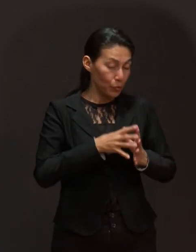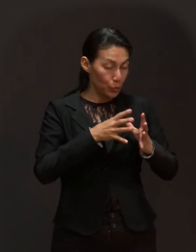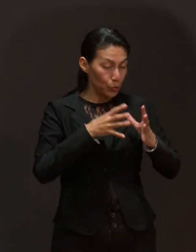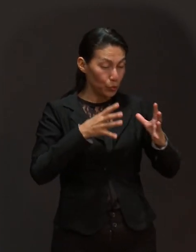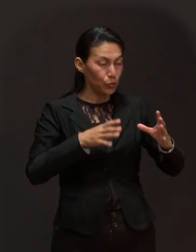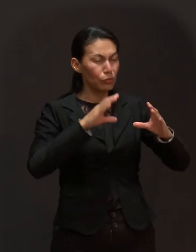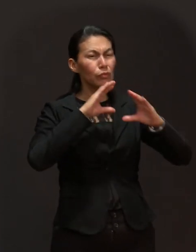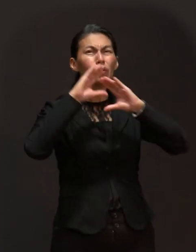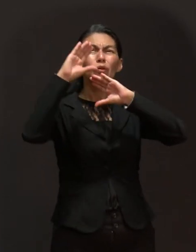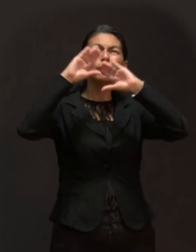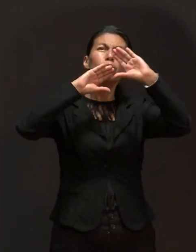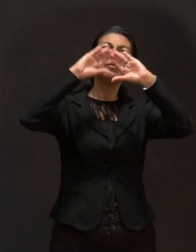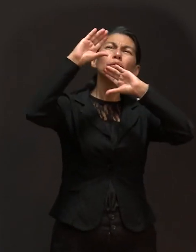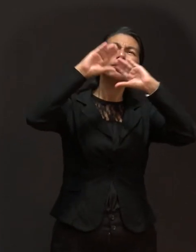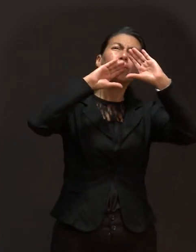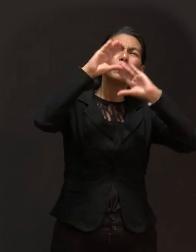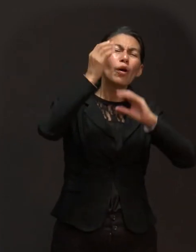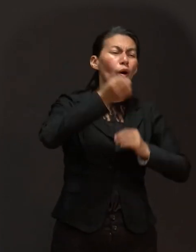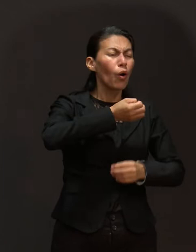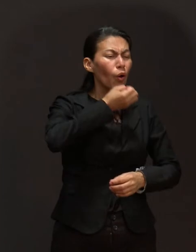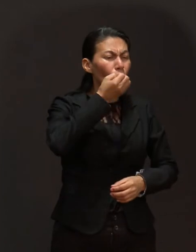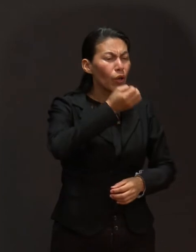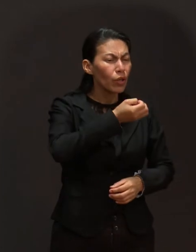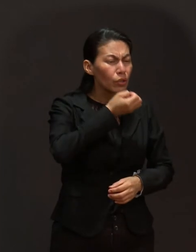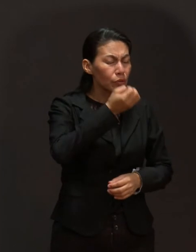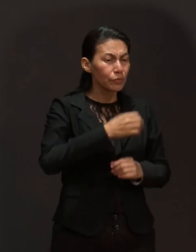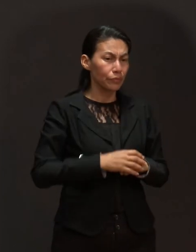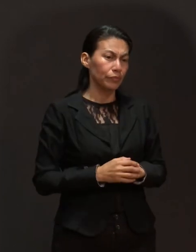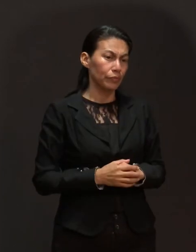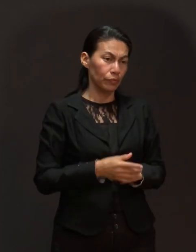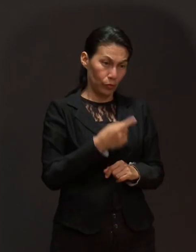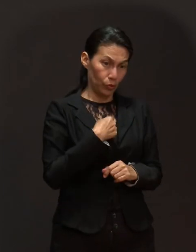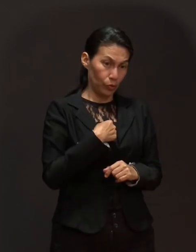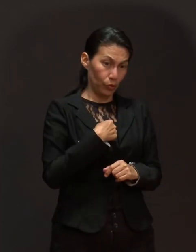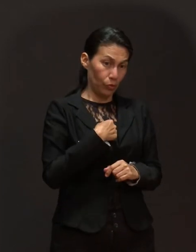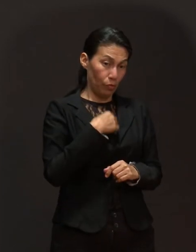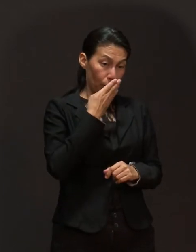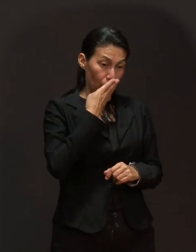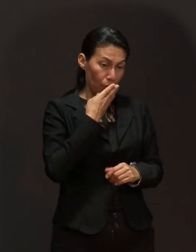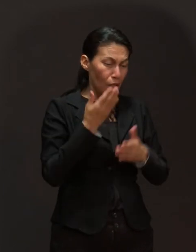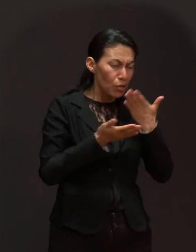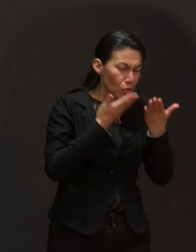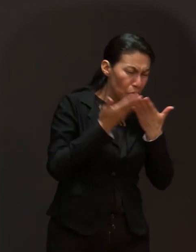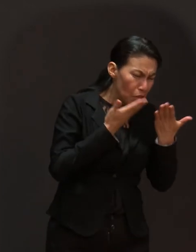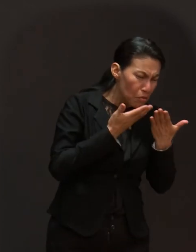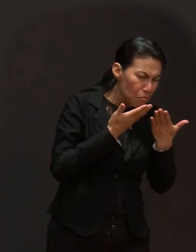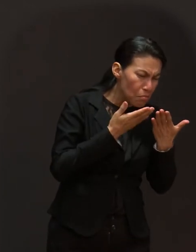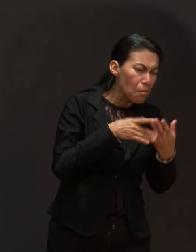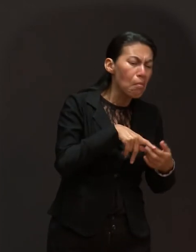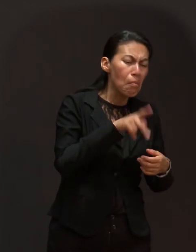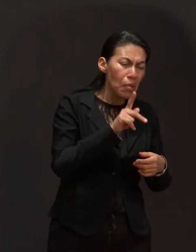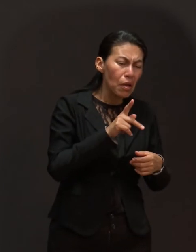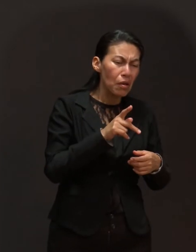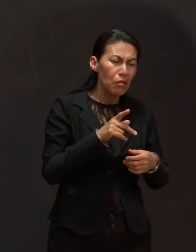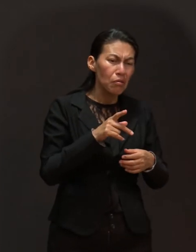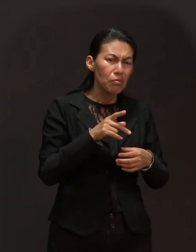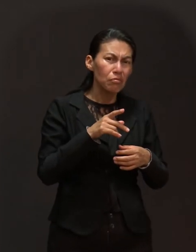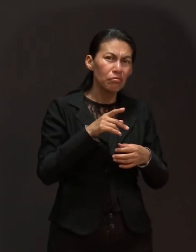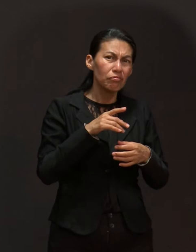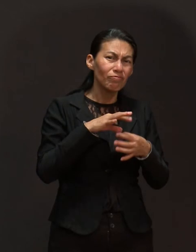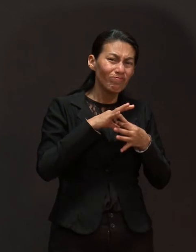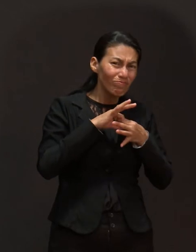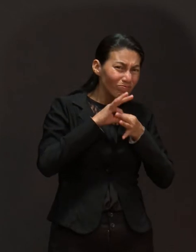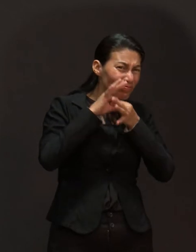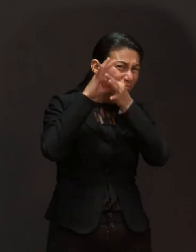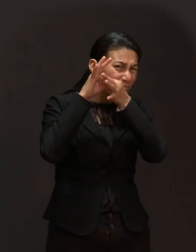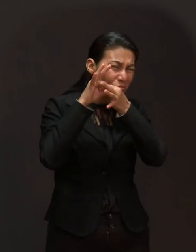se desarrolla a través de esa comunión en oración. Porque yo puedo estudiar la Biblia, pero no vivirla. Y es